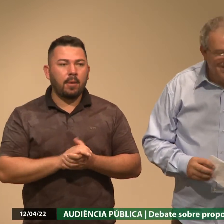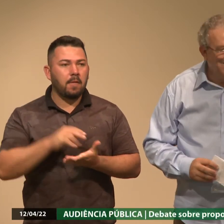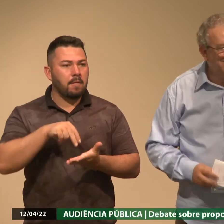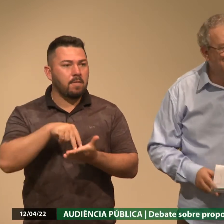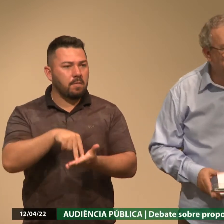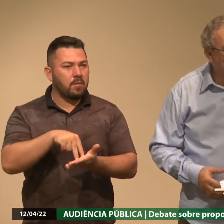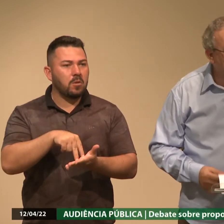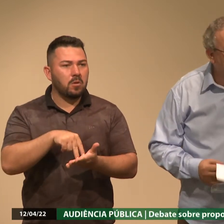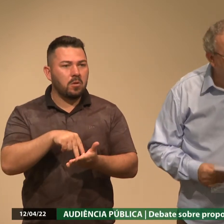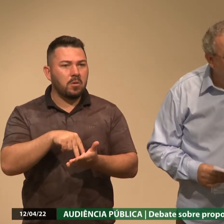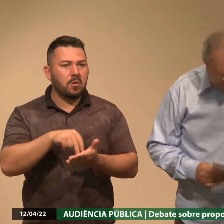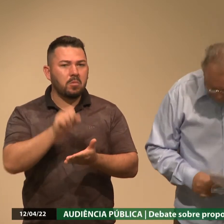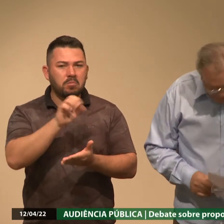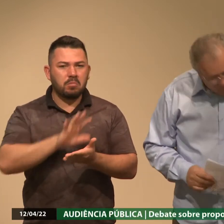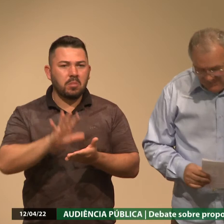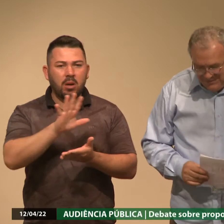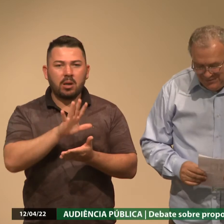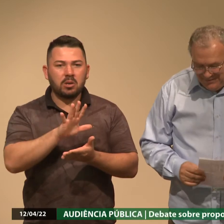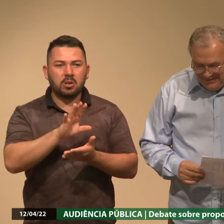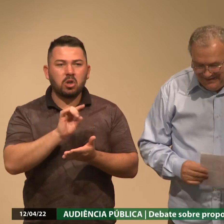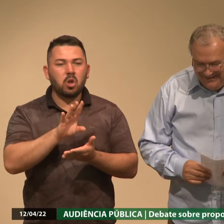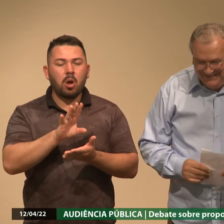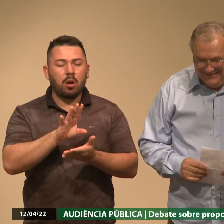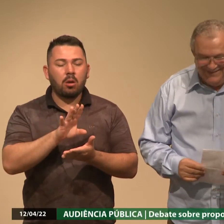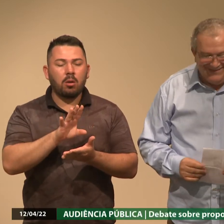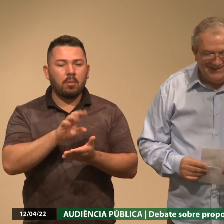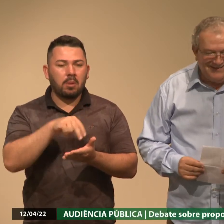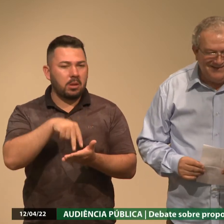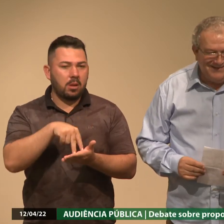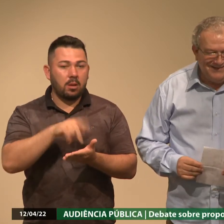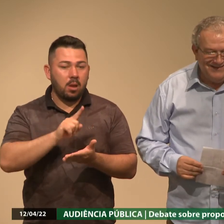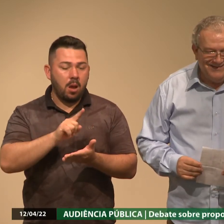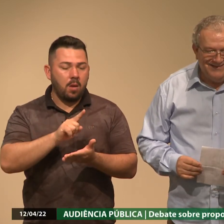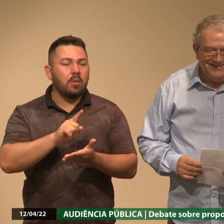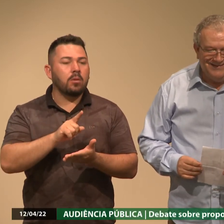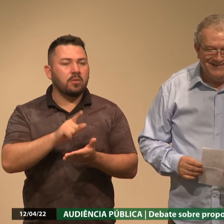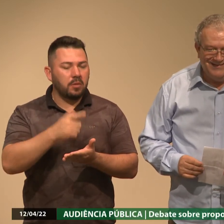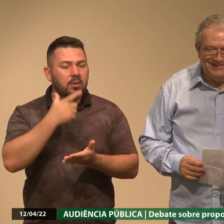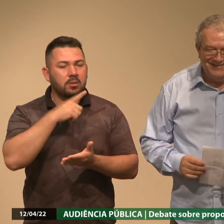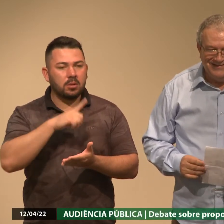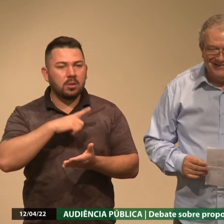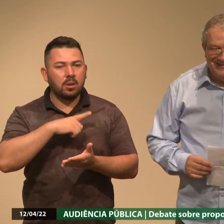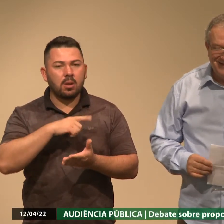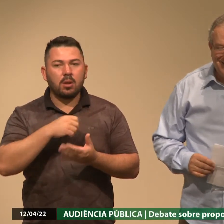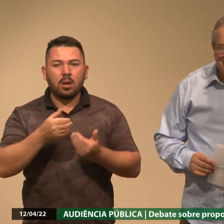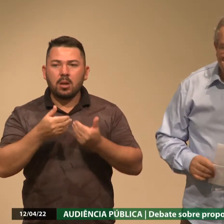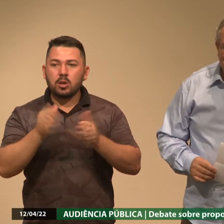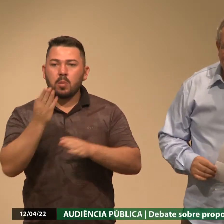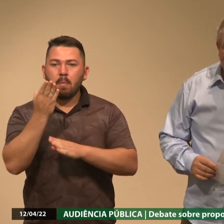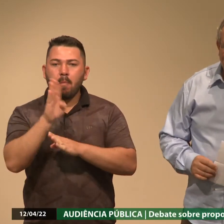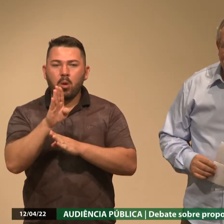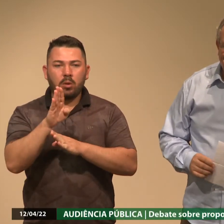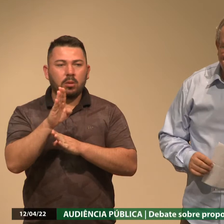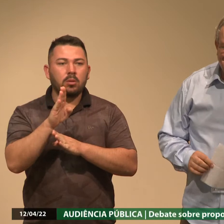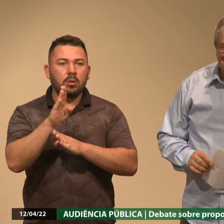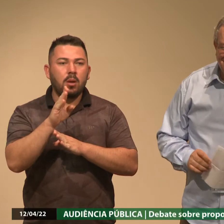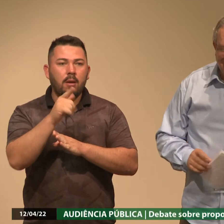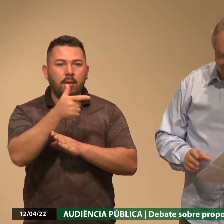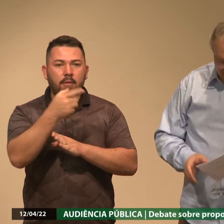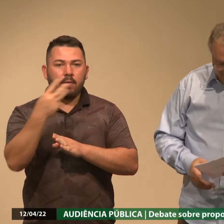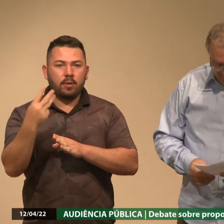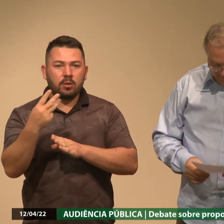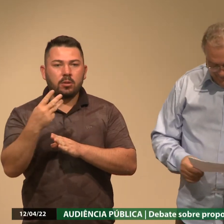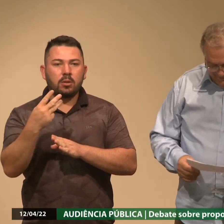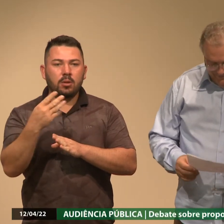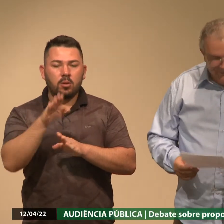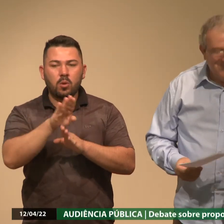ninguém vai ter pode ser Que incomode muito e as portas do gabinete 23 né que eu chamo